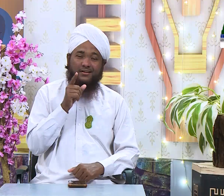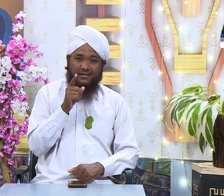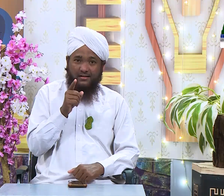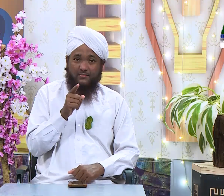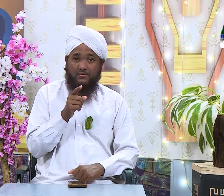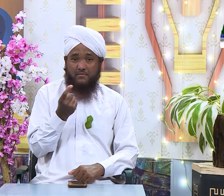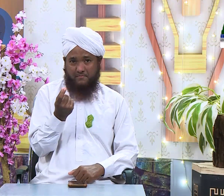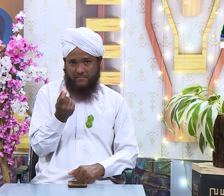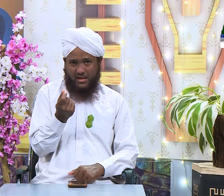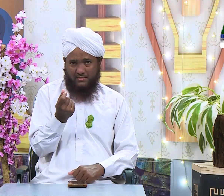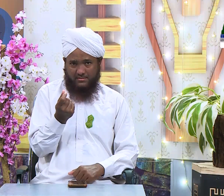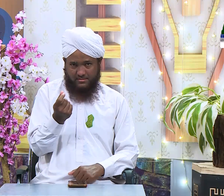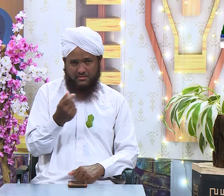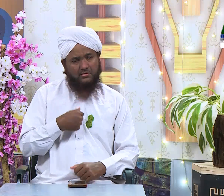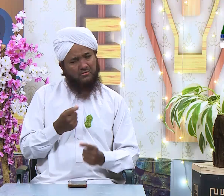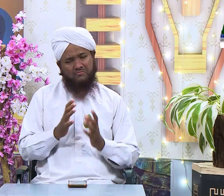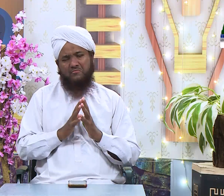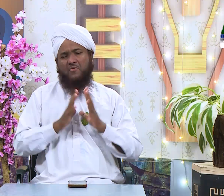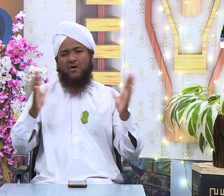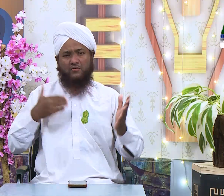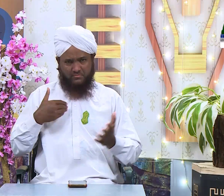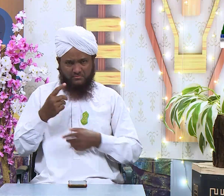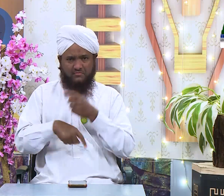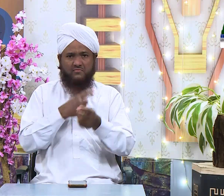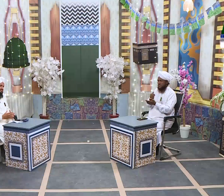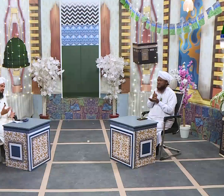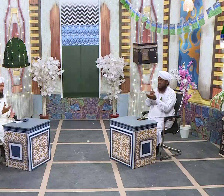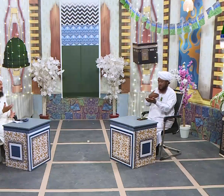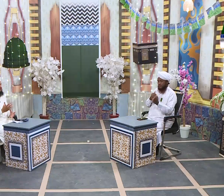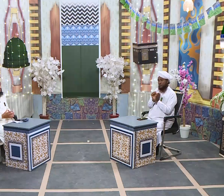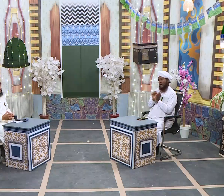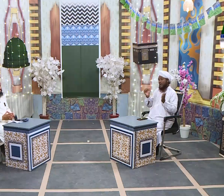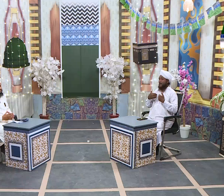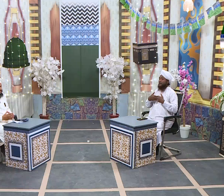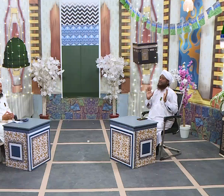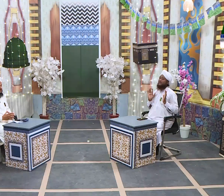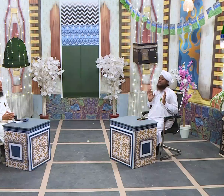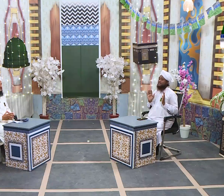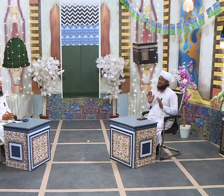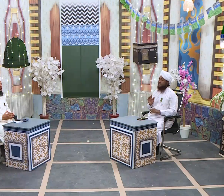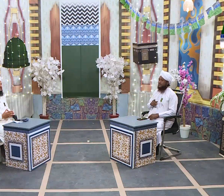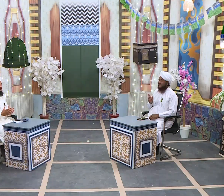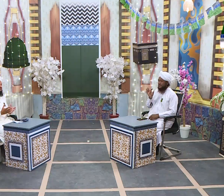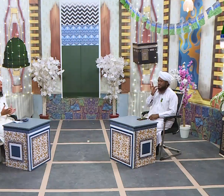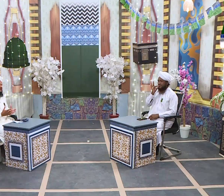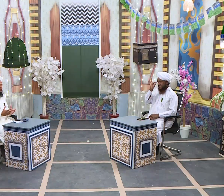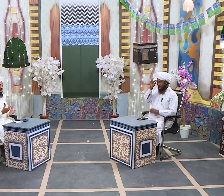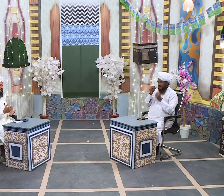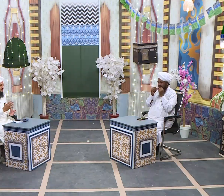کا ارادہ رکھتے ہیں تو جتنا چاہیے مال مجھے بتائیے، میں وہ مال آپ کو دوں گا۔ نبی پاک صلی اللہ علیہ وسلم نے سنا، تشریف لے